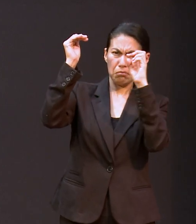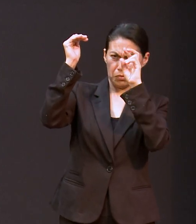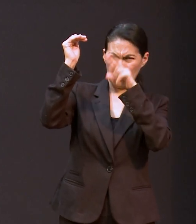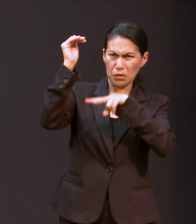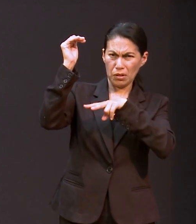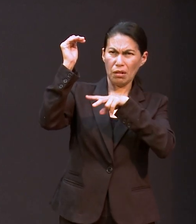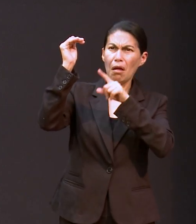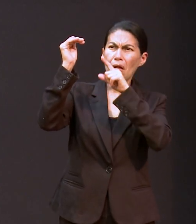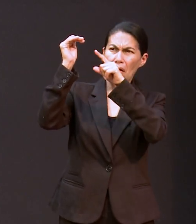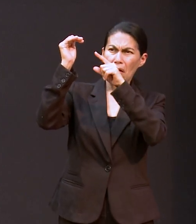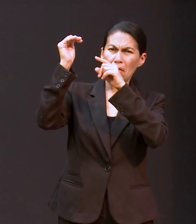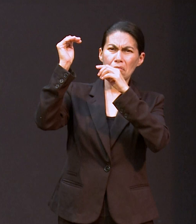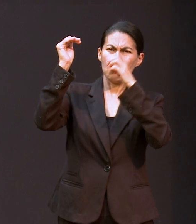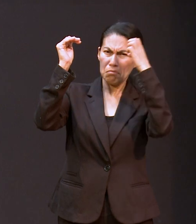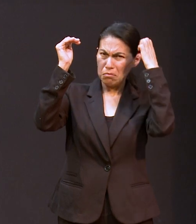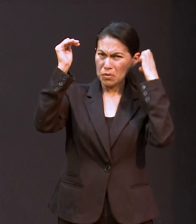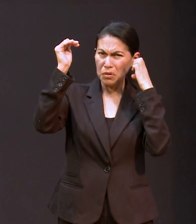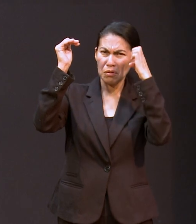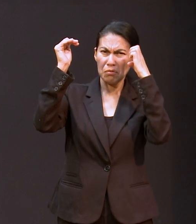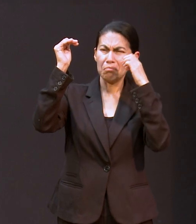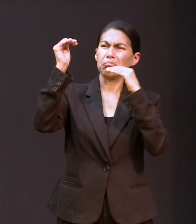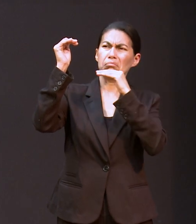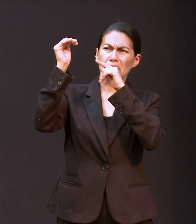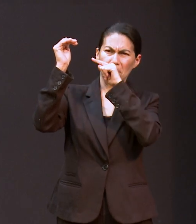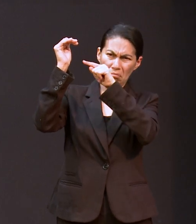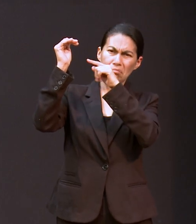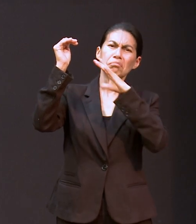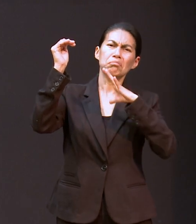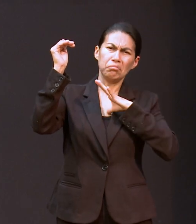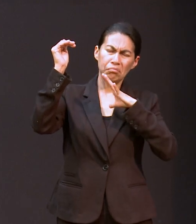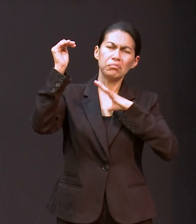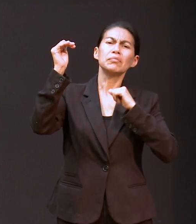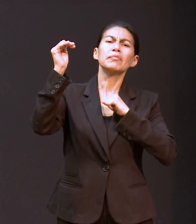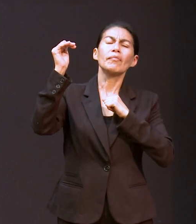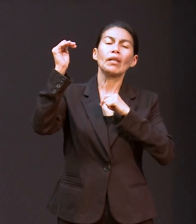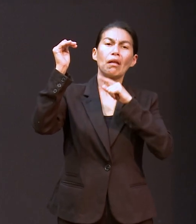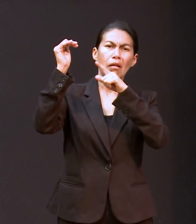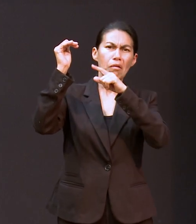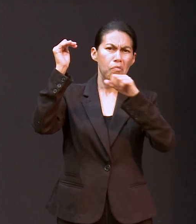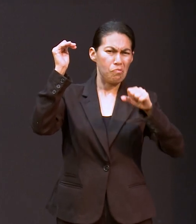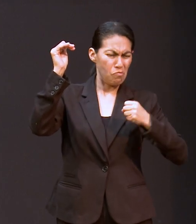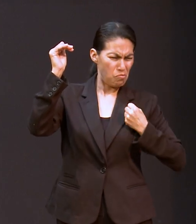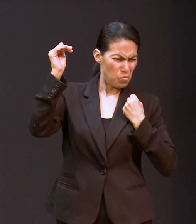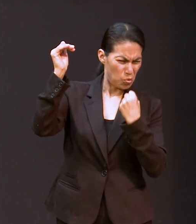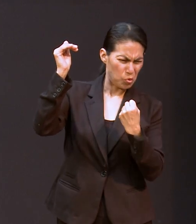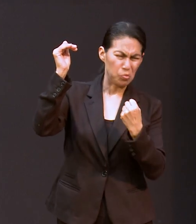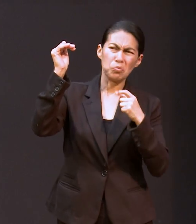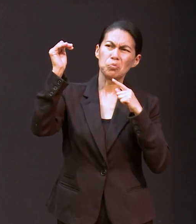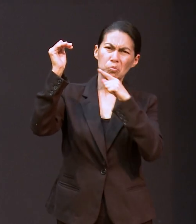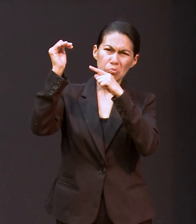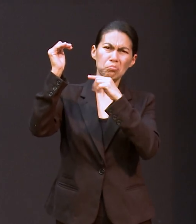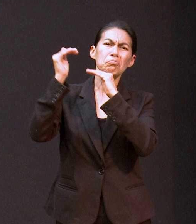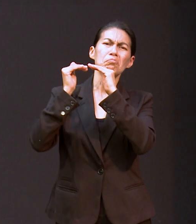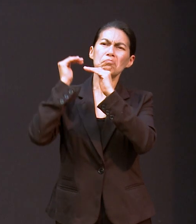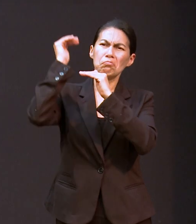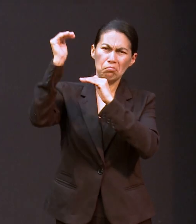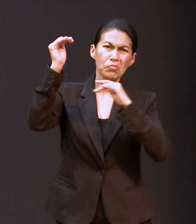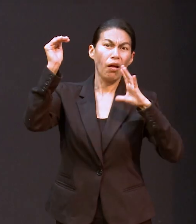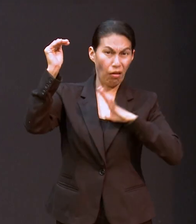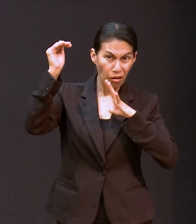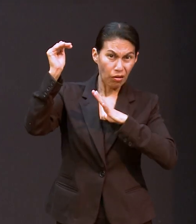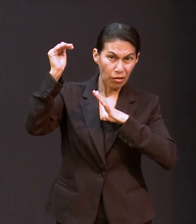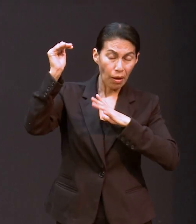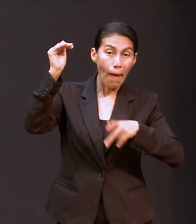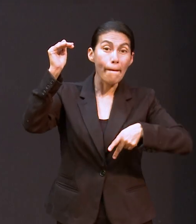rey que lo es como un emperador que lo es como un todopoderoso que lo es pero Dios quiere decirte a ti